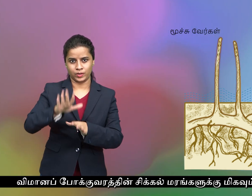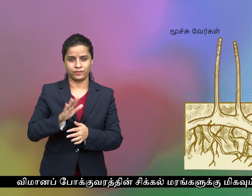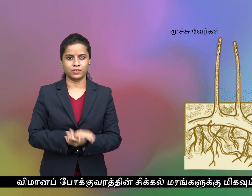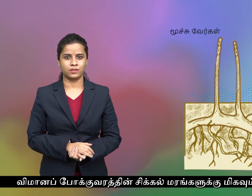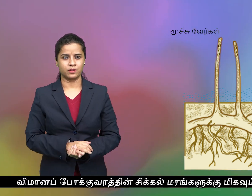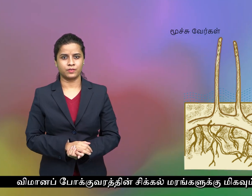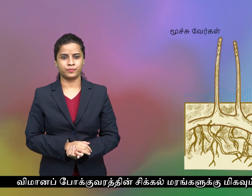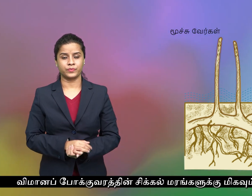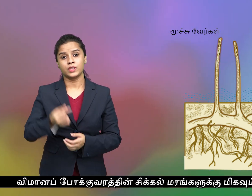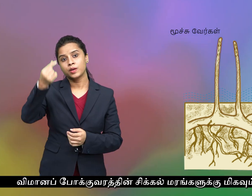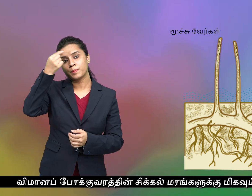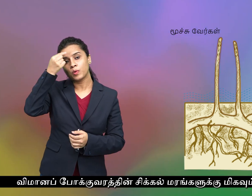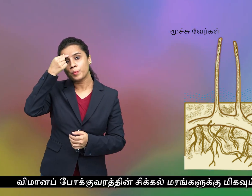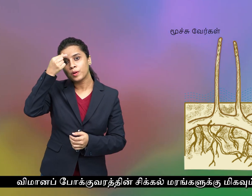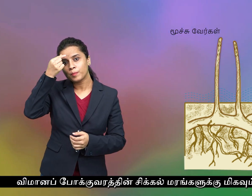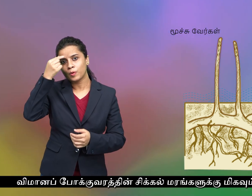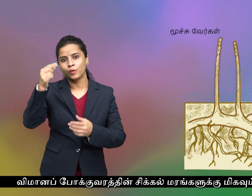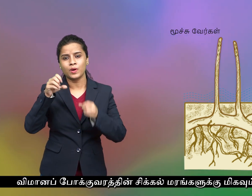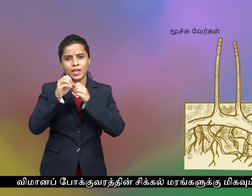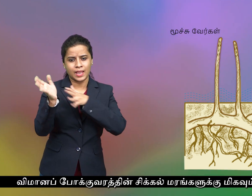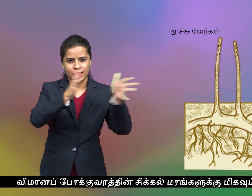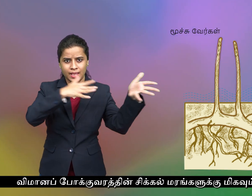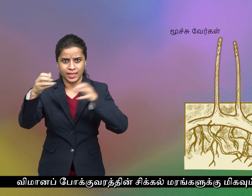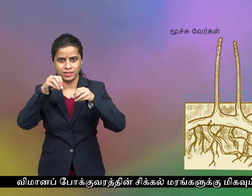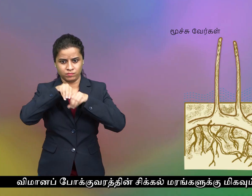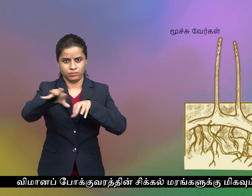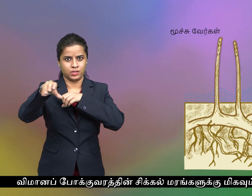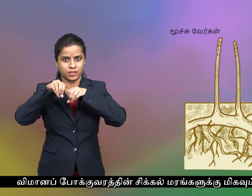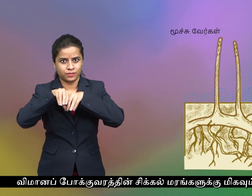விமான போக்குவரத்தின் சிக்கல் மரங்களுக்கு மிகவும் கடினமானது மற்றும்